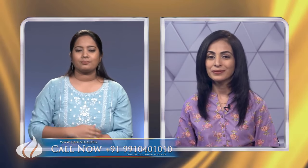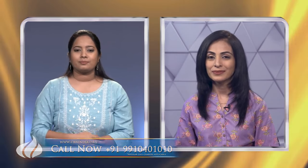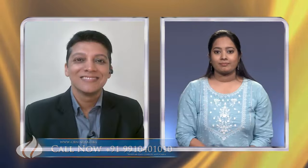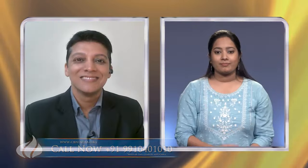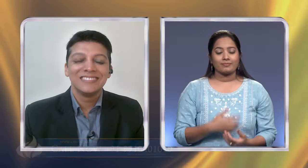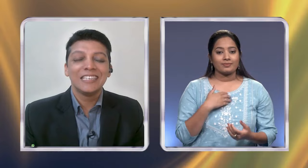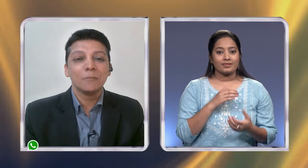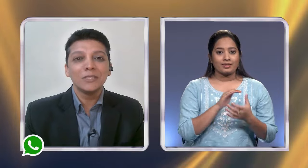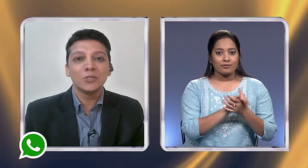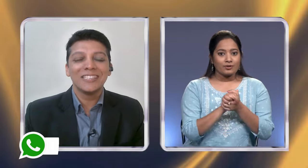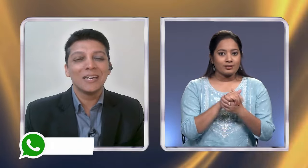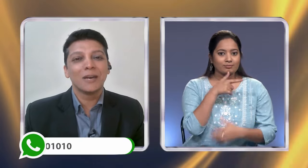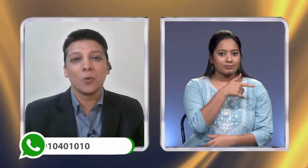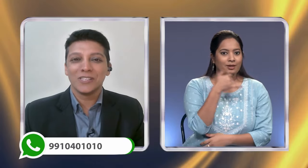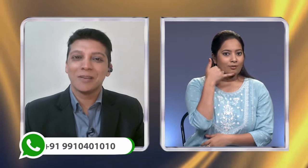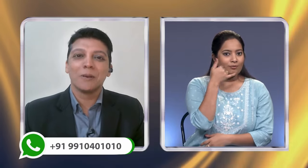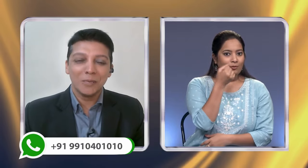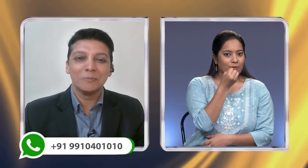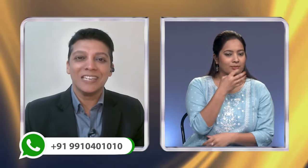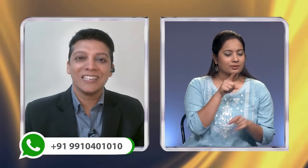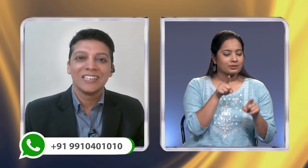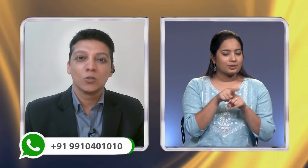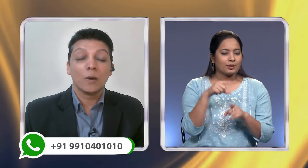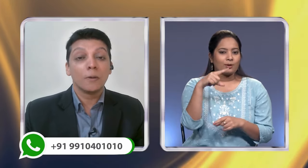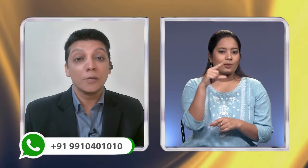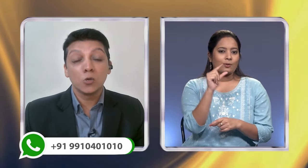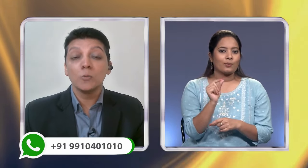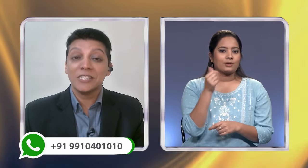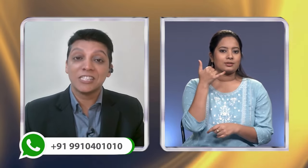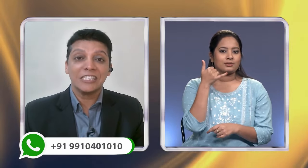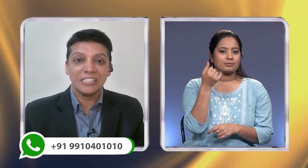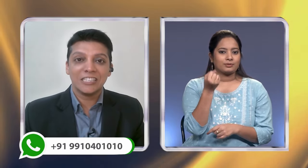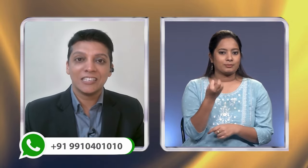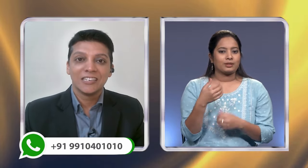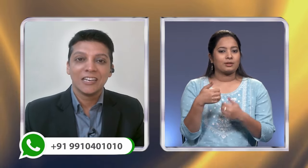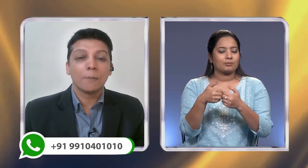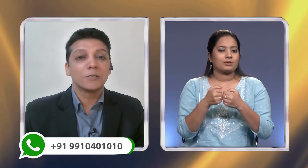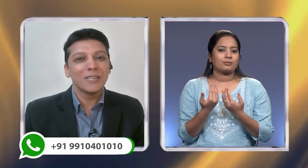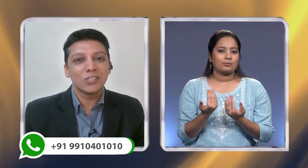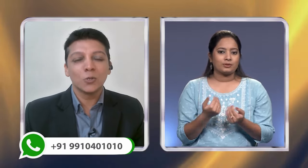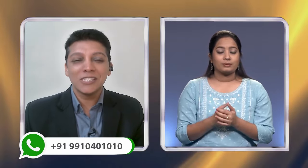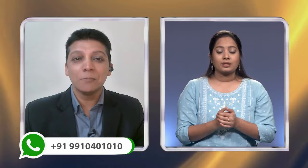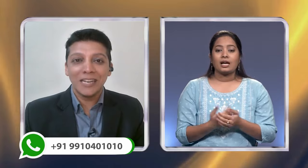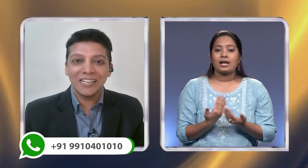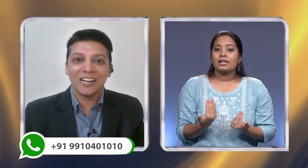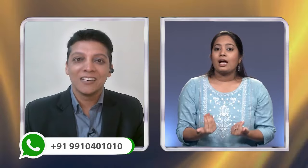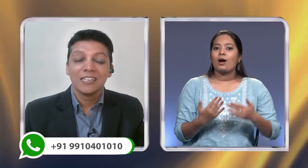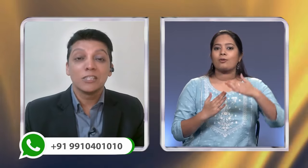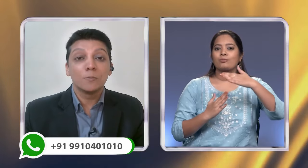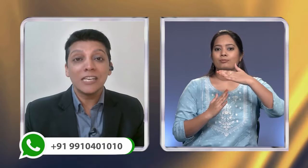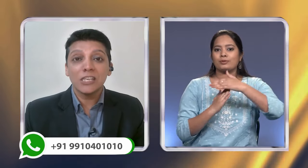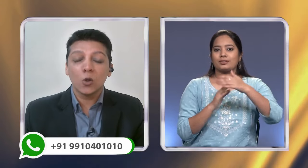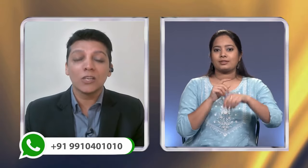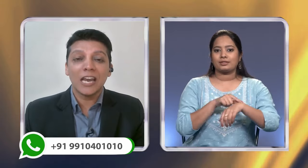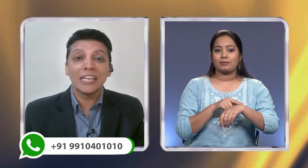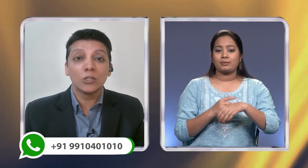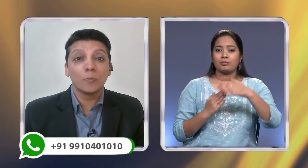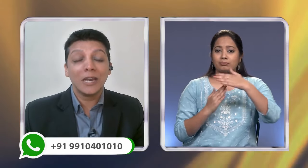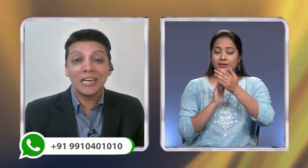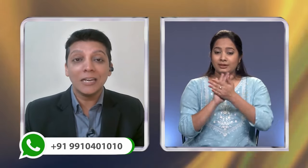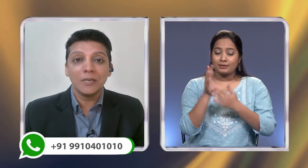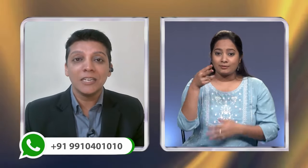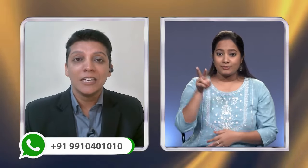9910401010। ये नंबर जो है ये हमारा व्हाट्सएप नंबर भी है, तो आप हमें जरूर मैसेज कीजिए। अब समय है छोटे से ब्रेक का, जब ब्रेक से लौट कर